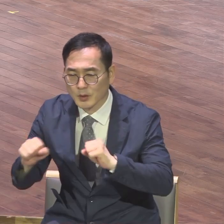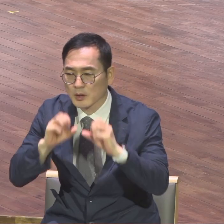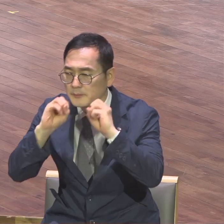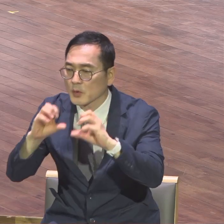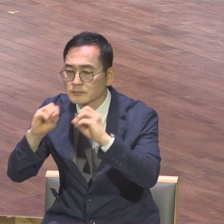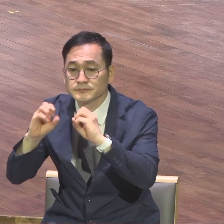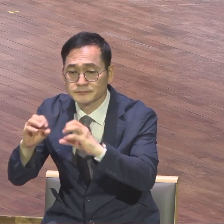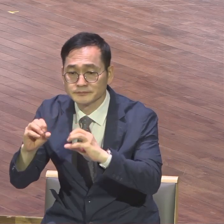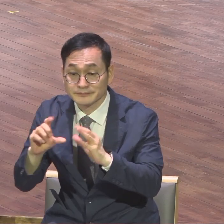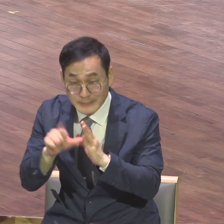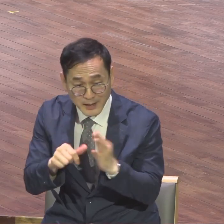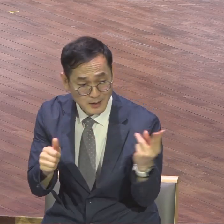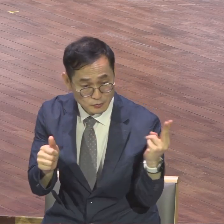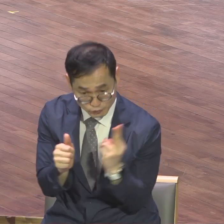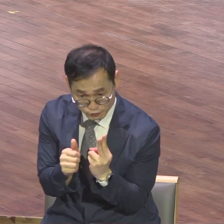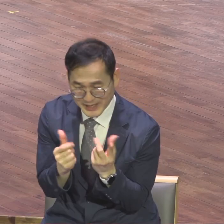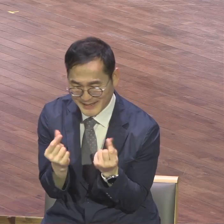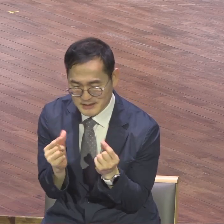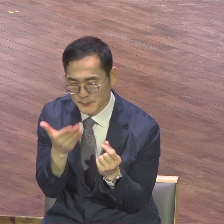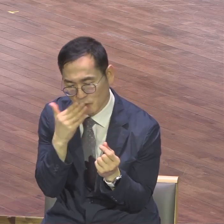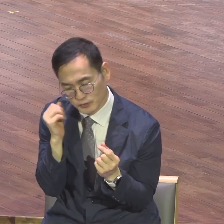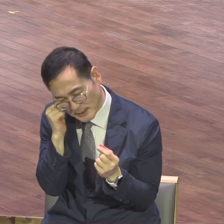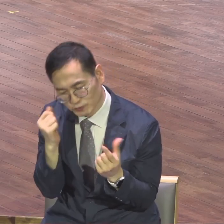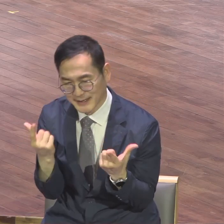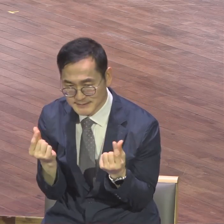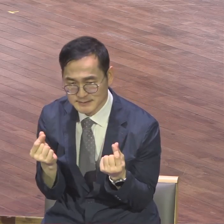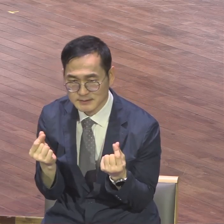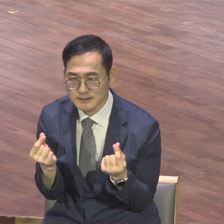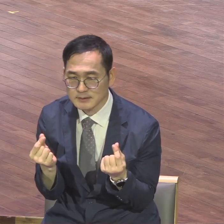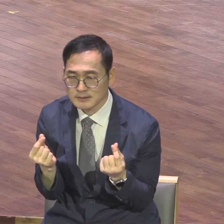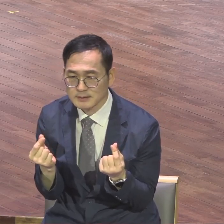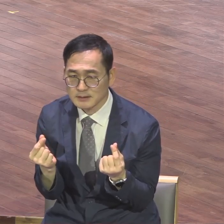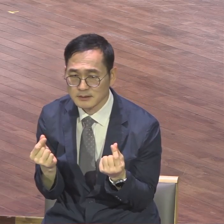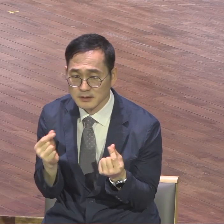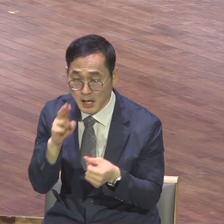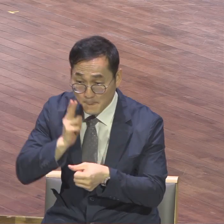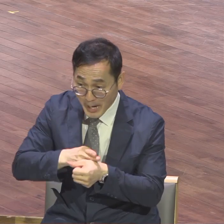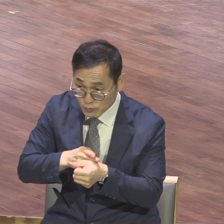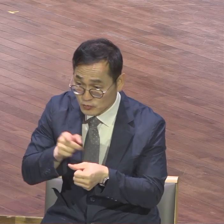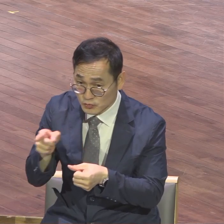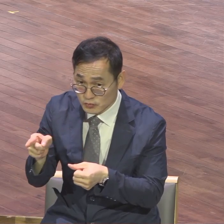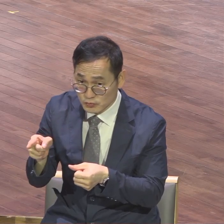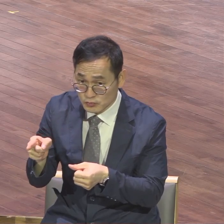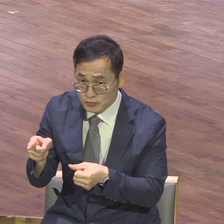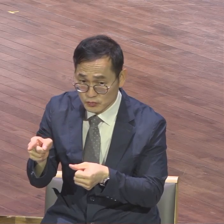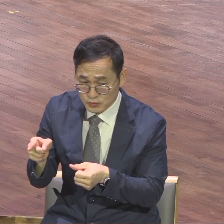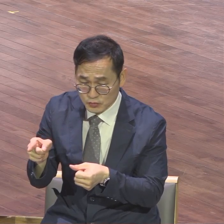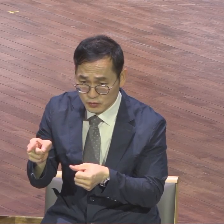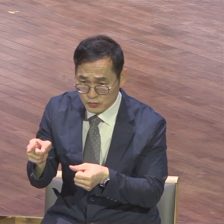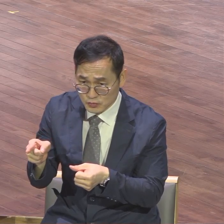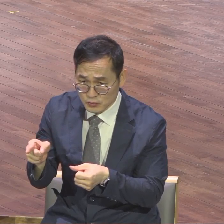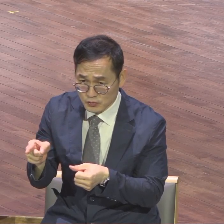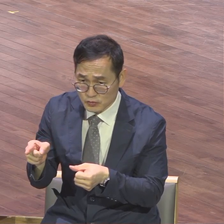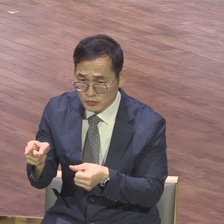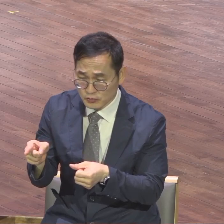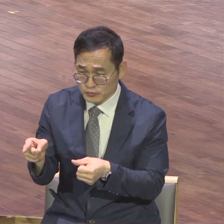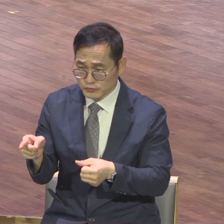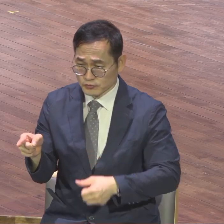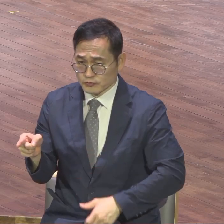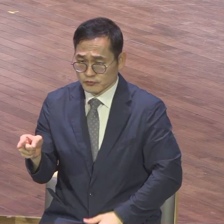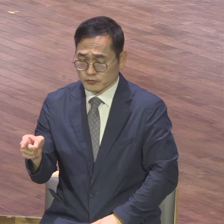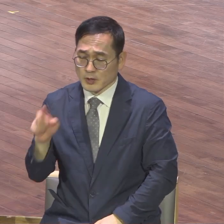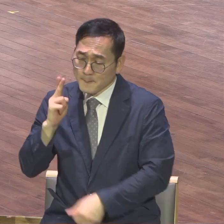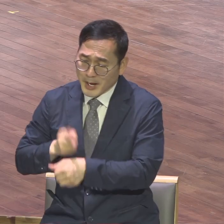기간 동안 같이 생활하면서 브리스가 부부는 바울로부터 계속해서 보여 팀 사역을 받고